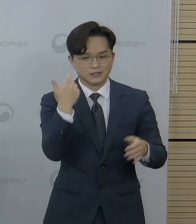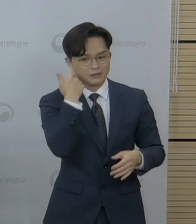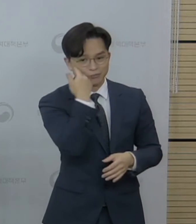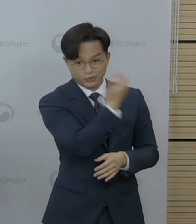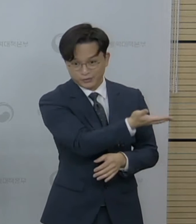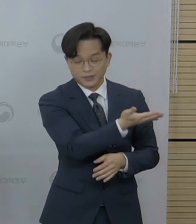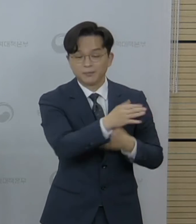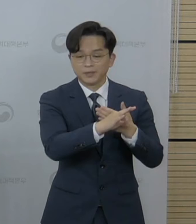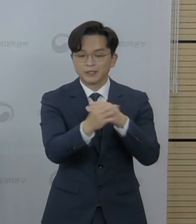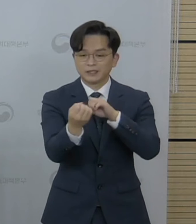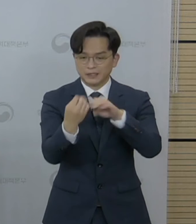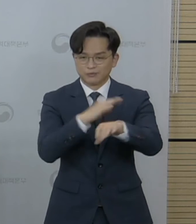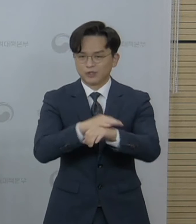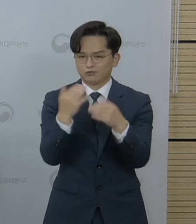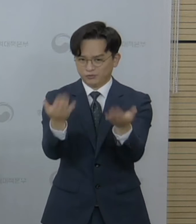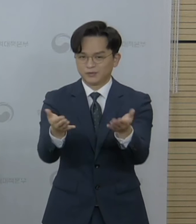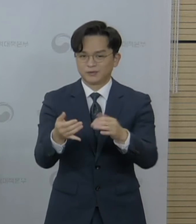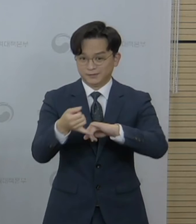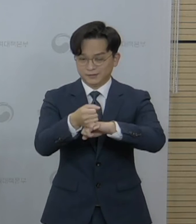하겠습니다.